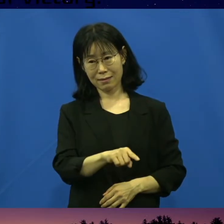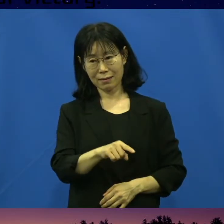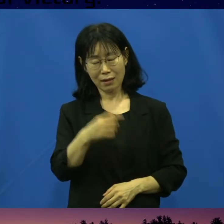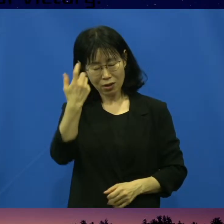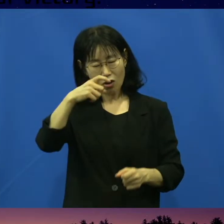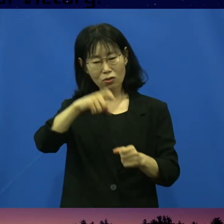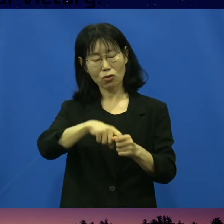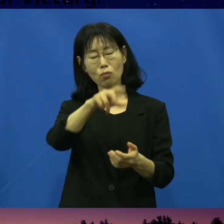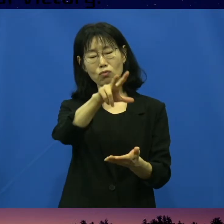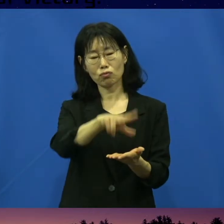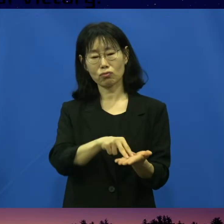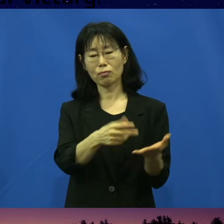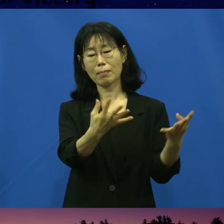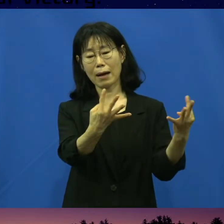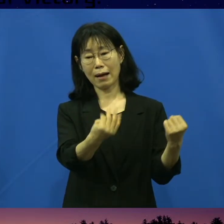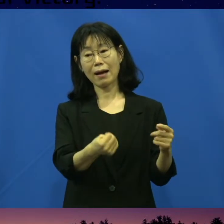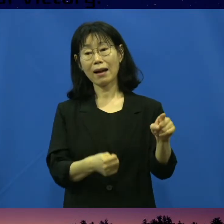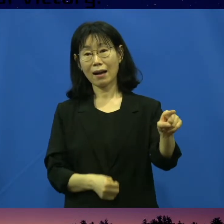나병.